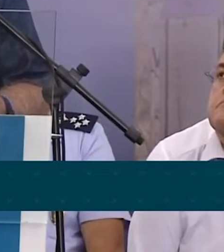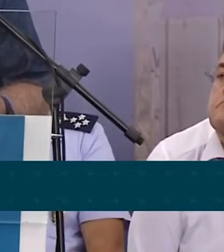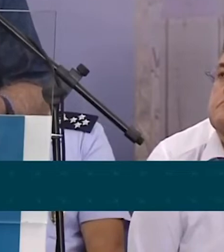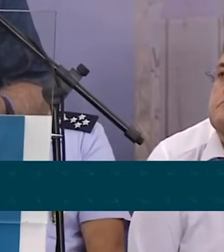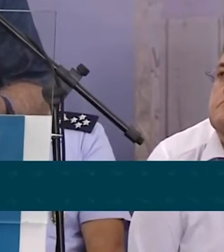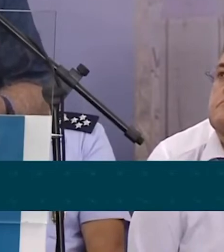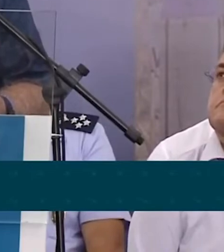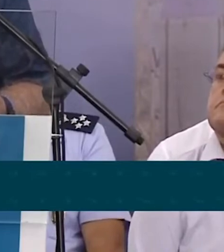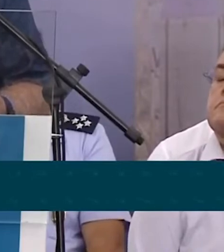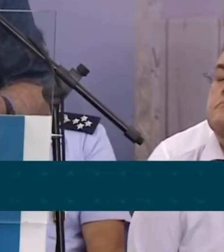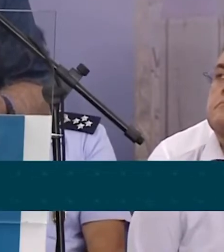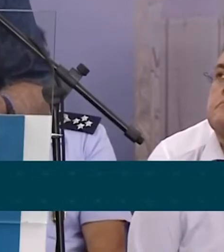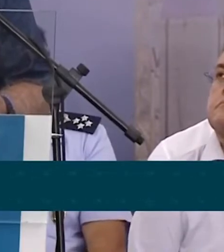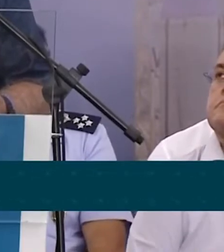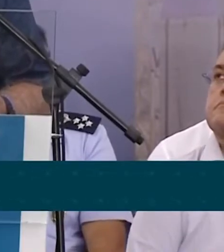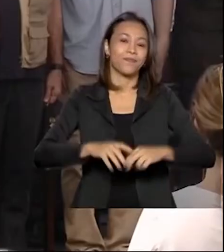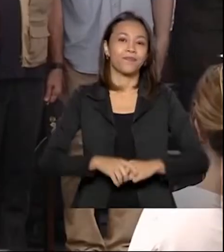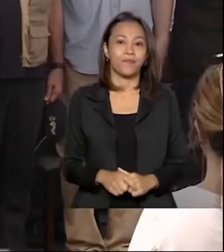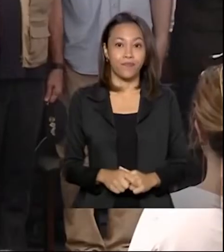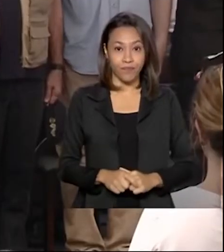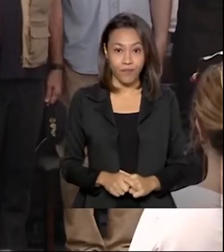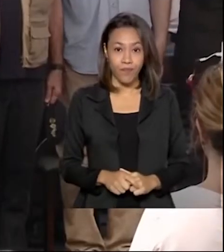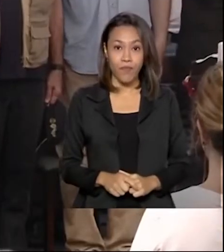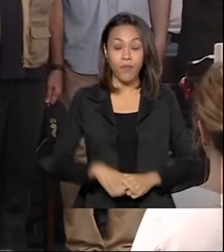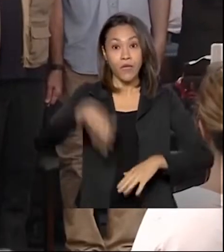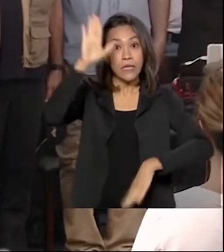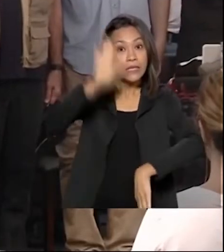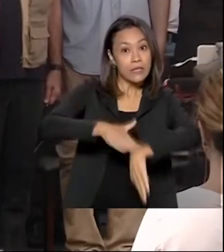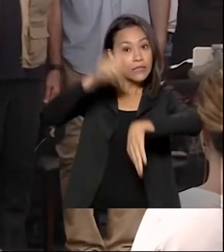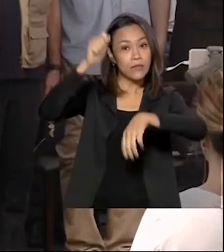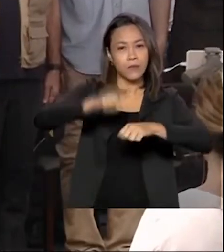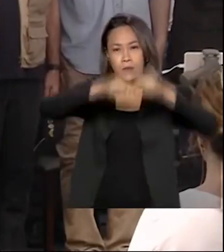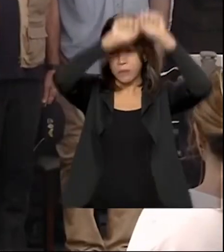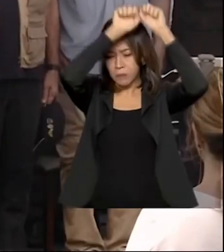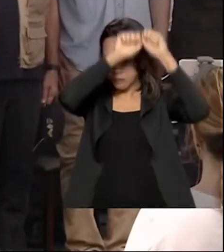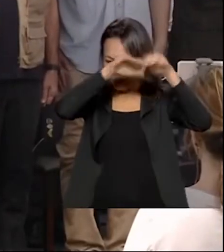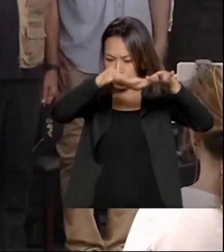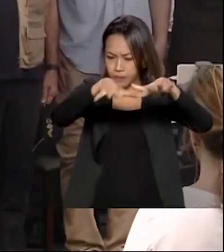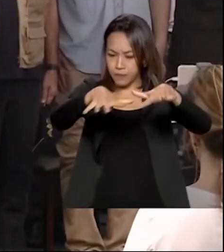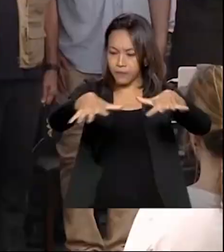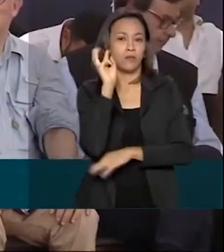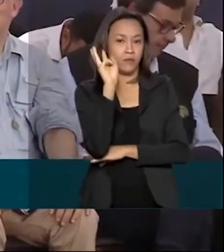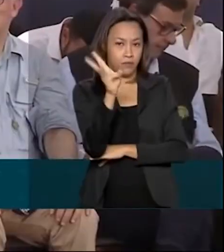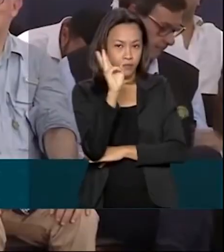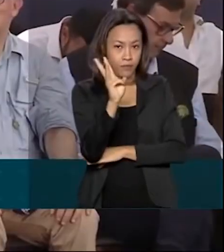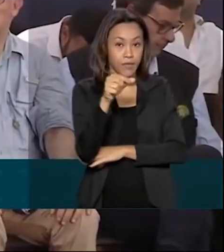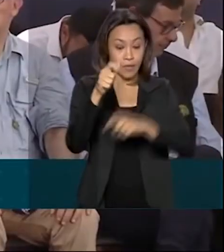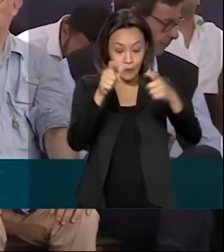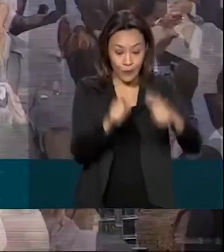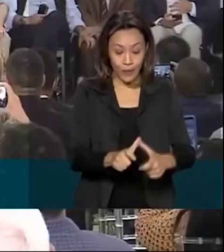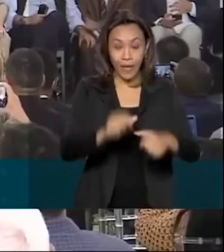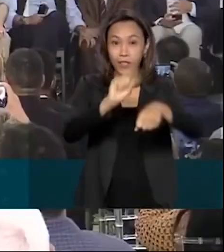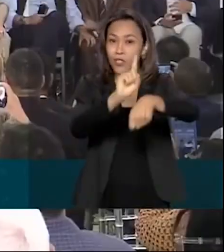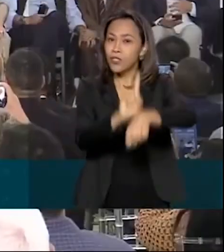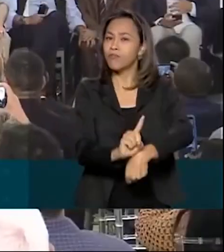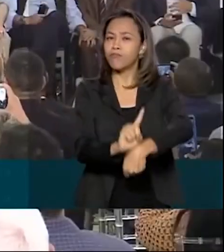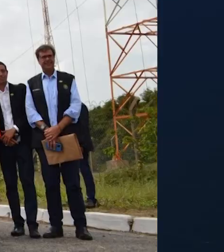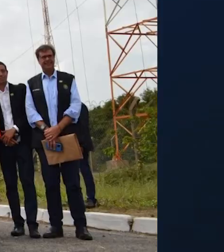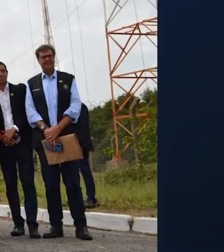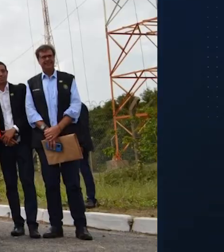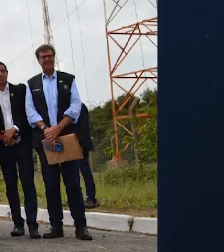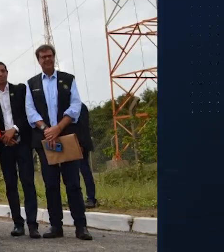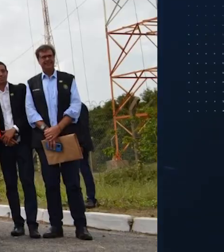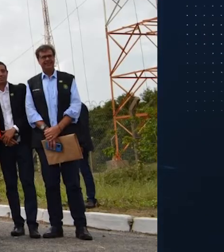ser propriedade de alguma coisa. Toda a cerimônia foi transmitida pelas redes sociais ao vivo. Após o término do evento,